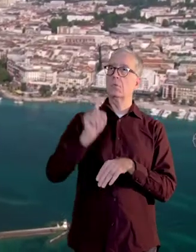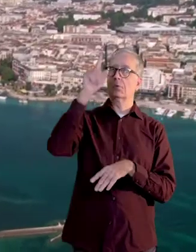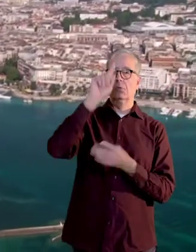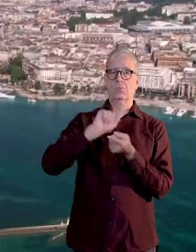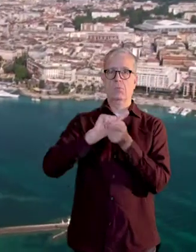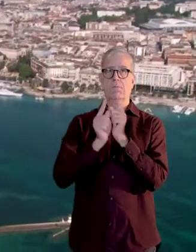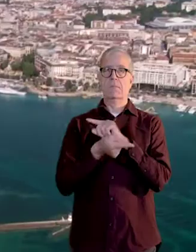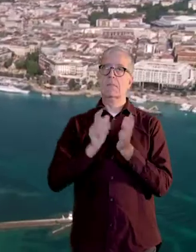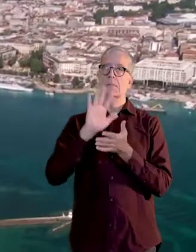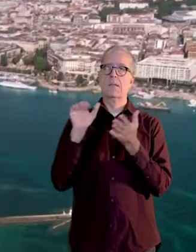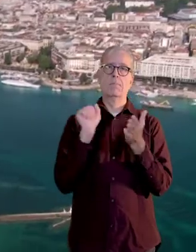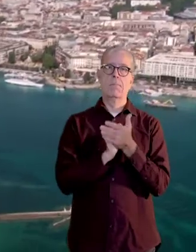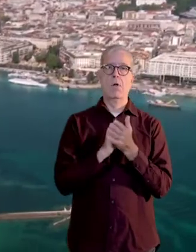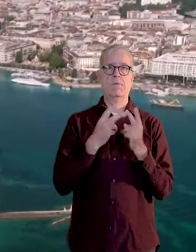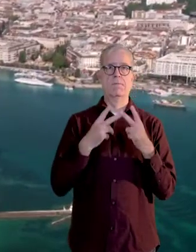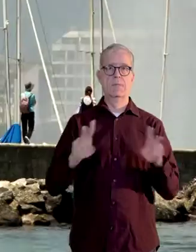ville.